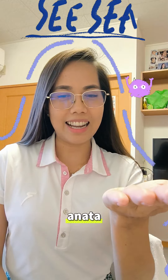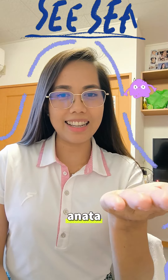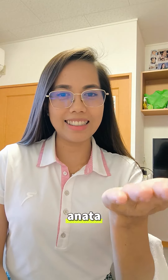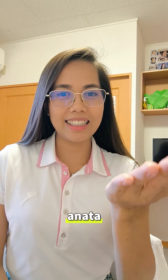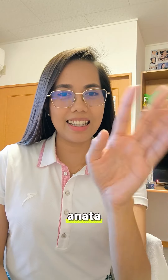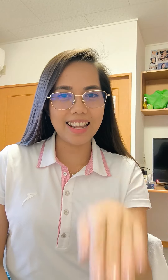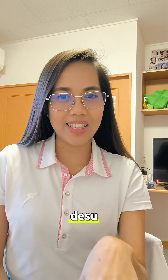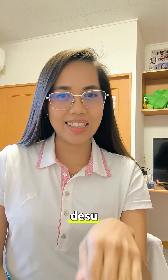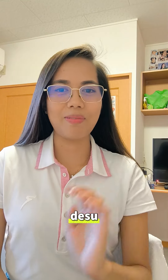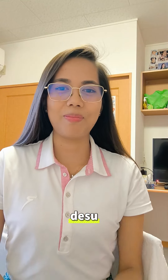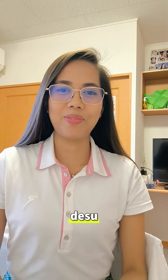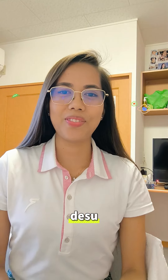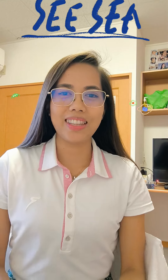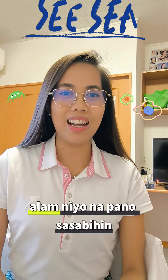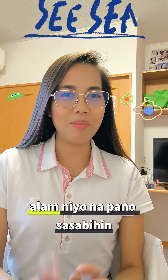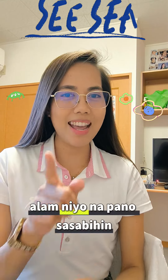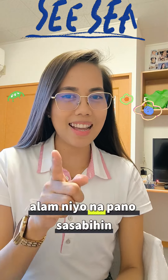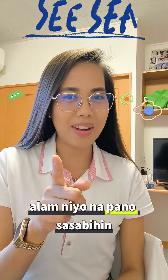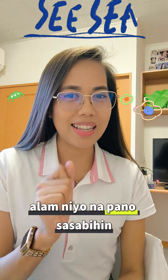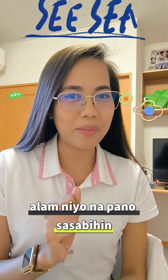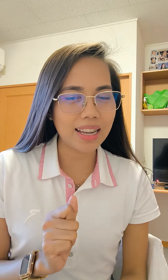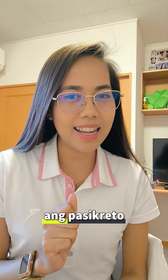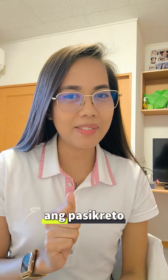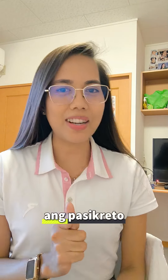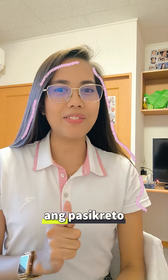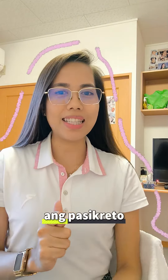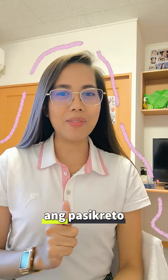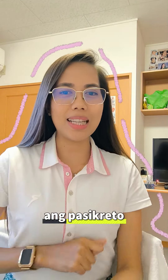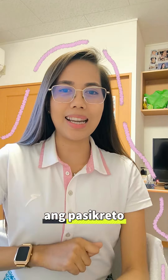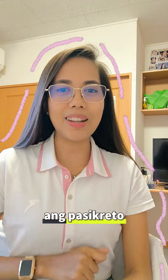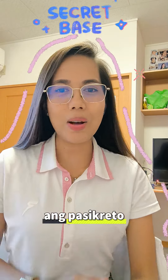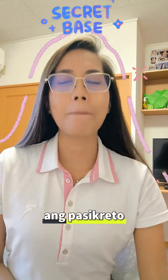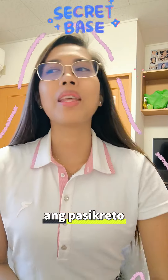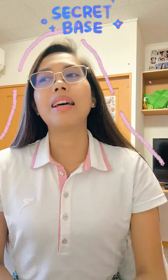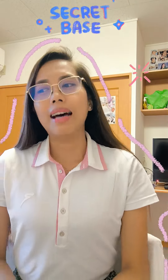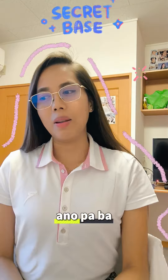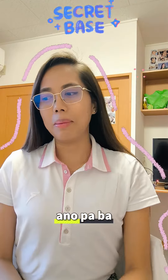anata, des. Alam niya na, paano sasabihin, ang kakantas kasigreto. Ano pa ba?